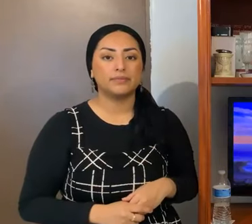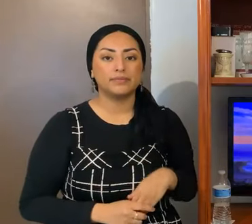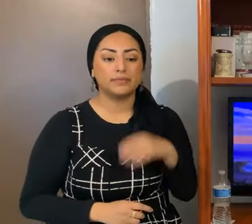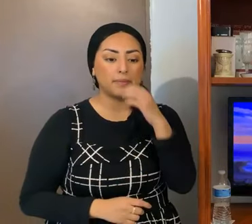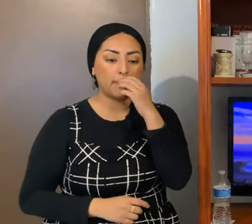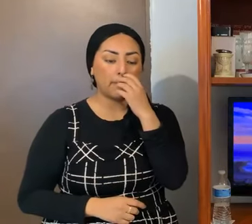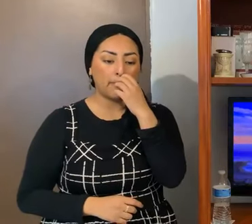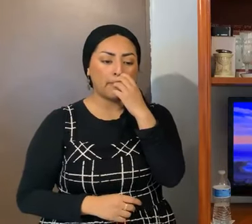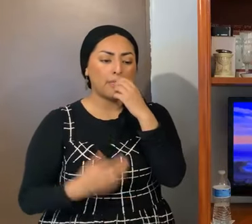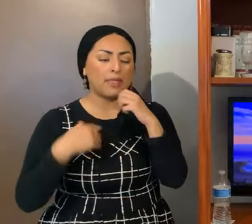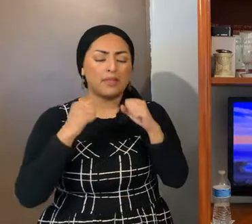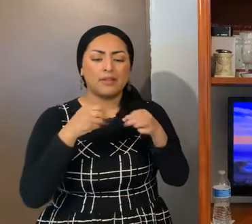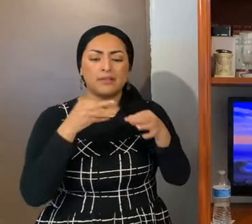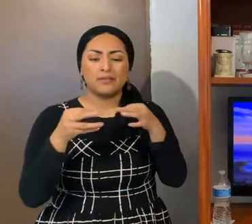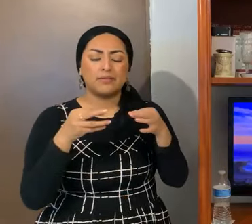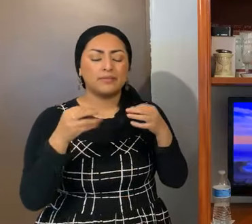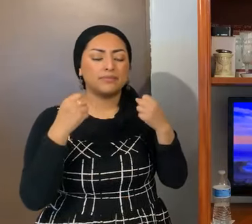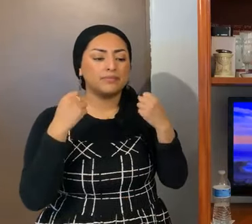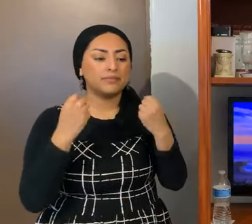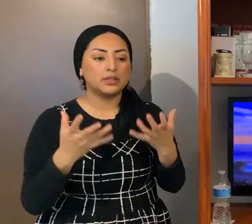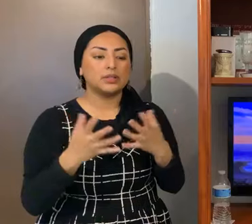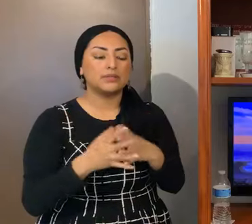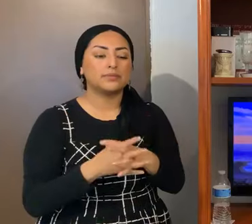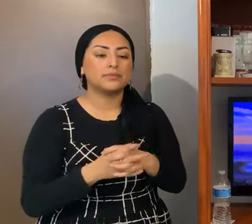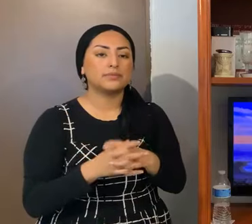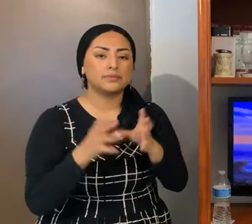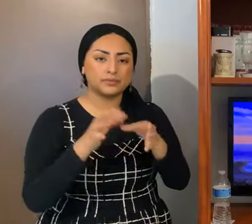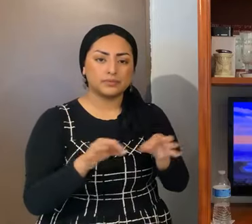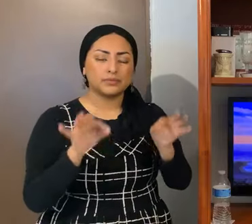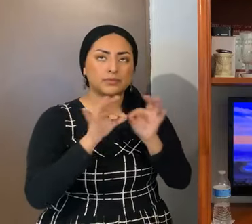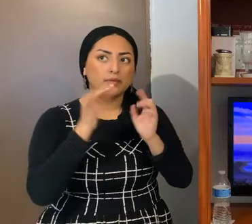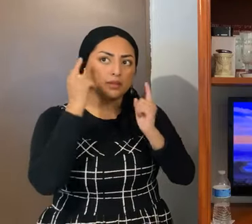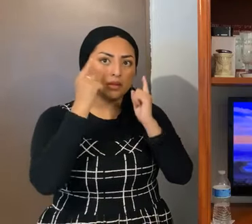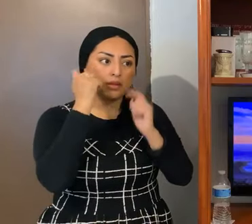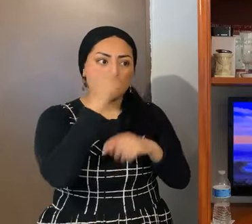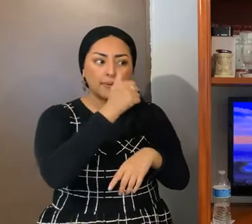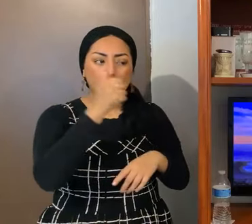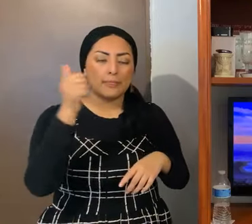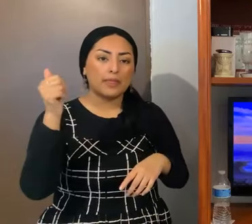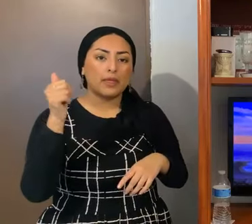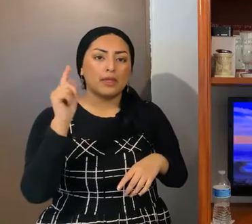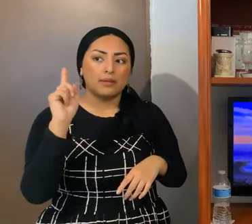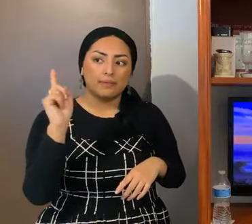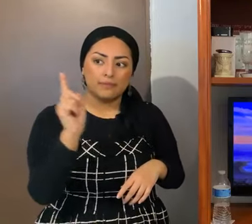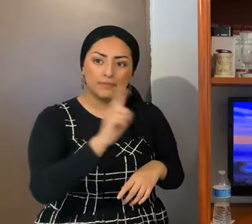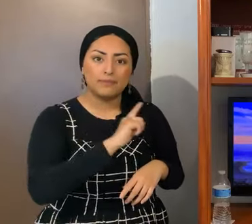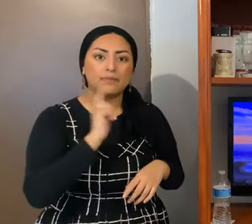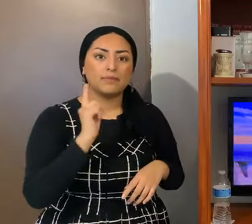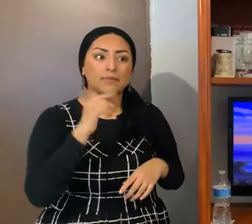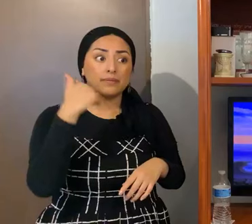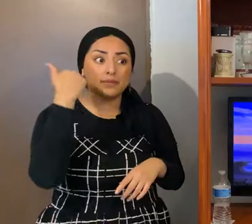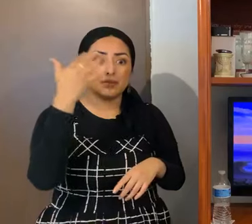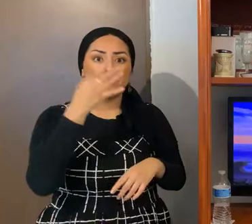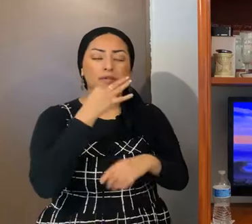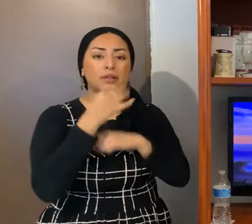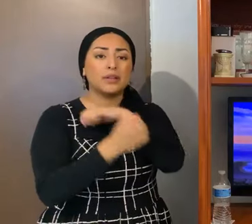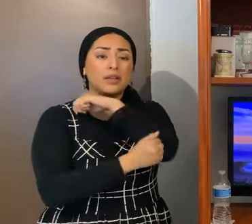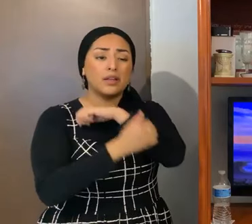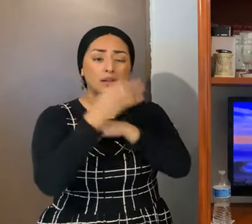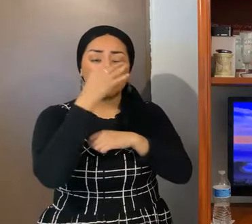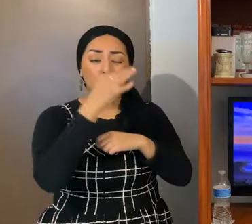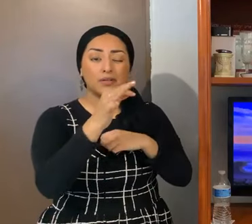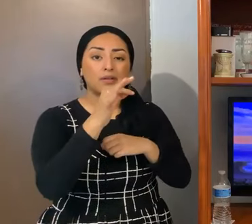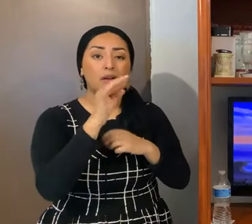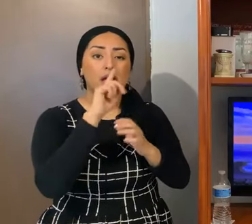Por esto podríamos hablar muchísimo. Hay que analizarnos, cada uno, cada quien. Viene Pesaj a unas